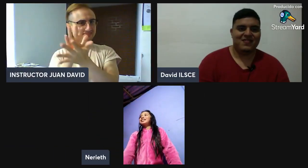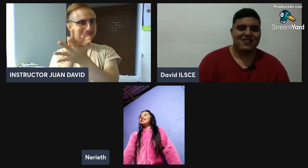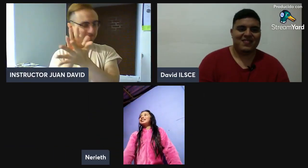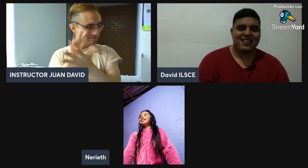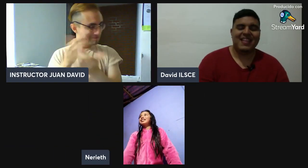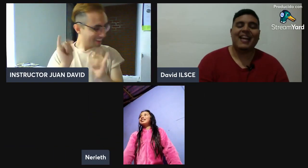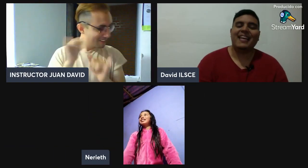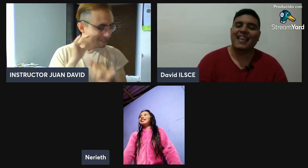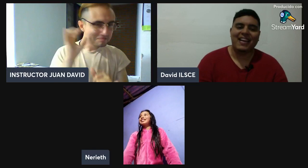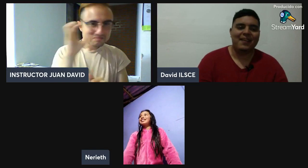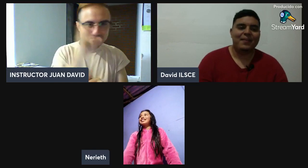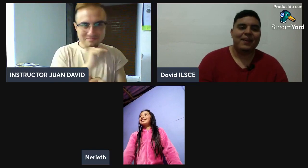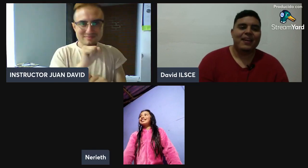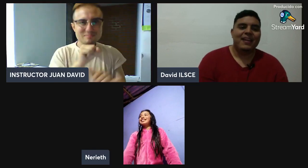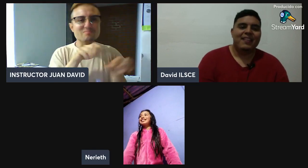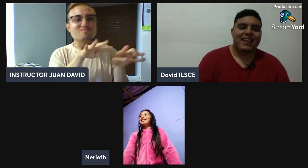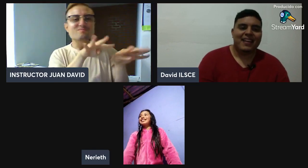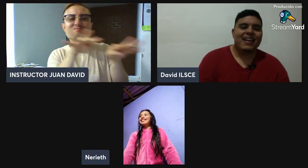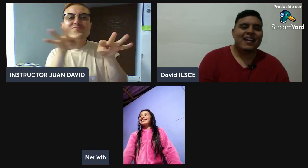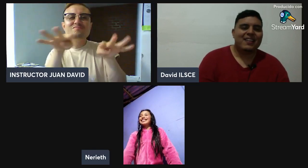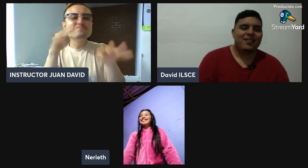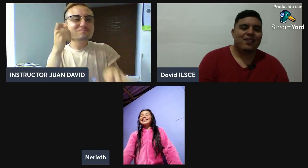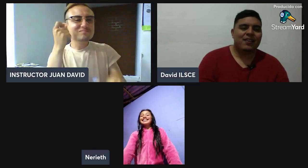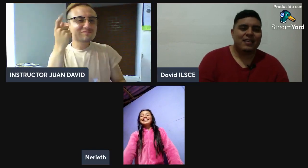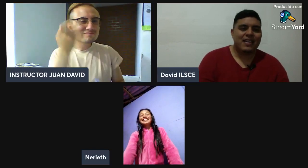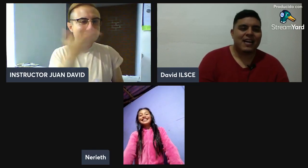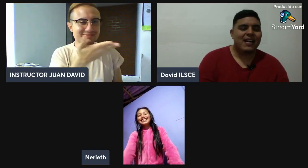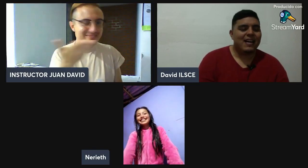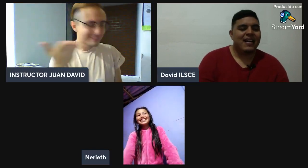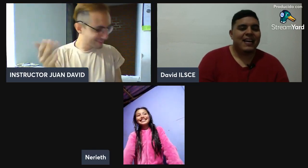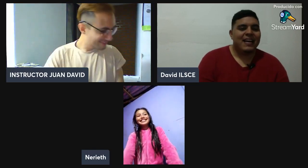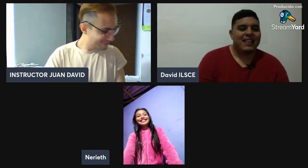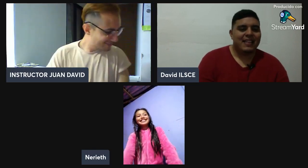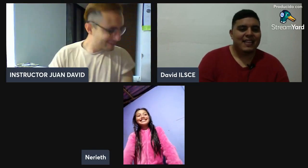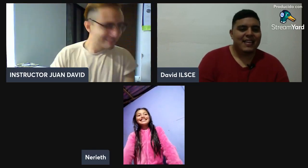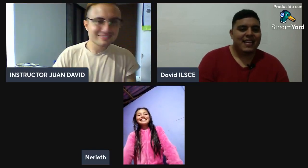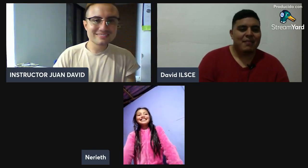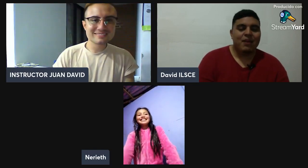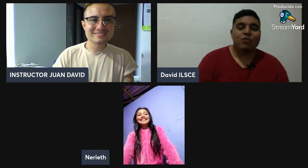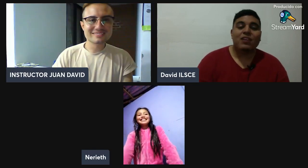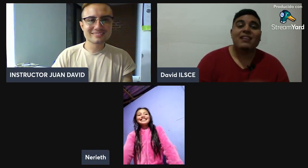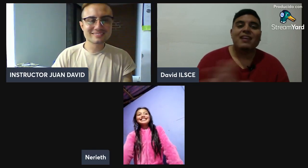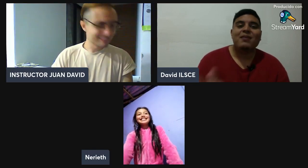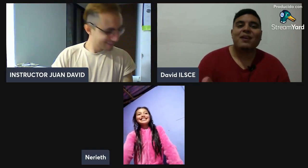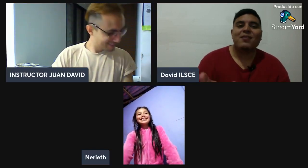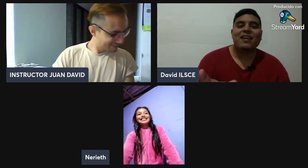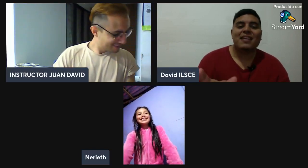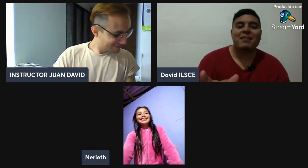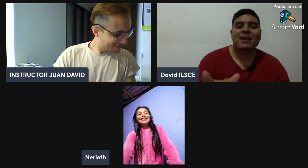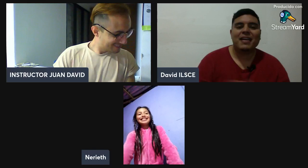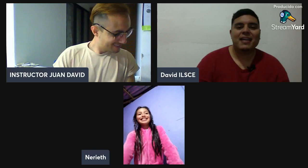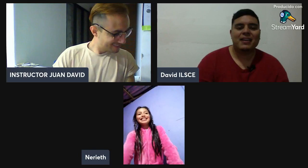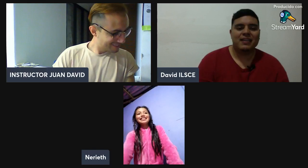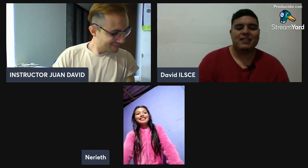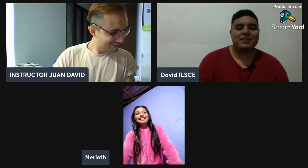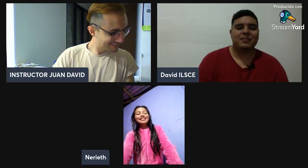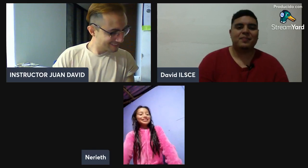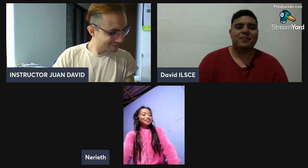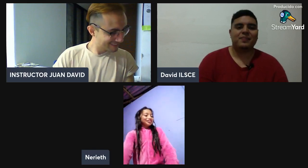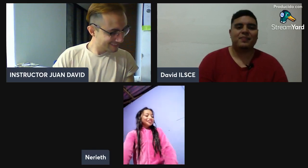No sé. Tranquila, tranquila que yo creo que ya entendí qué animal. ¿Ustedes que vieron qué animal creen que es? Es que no